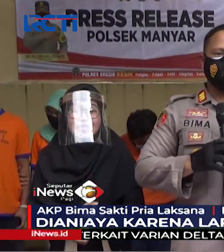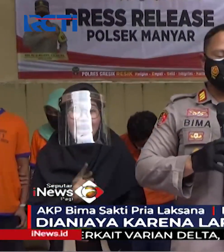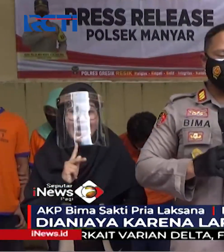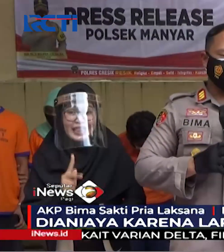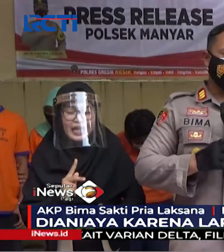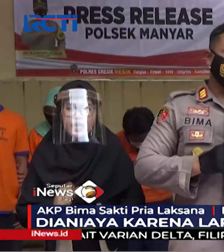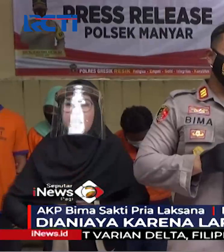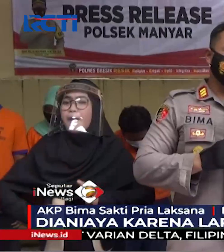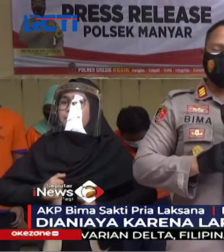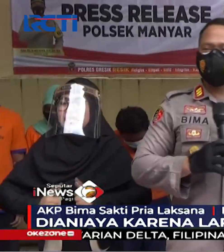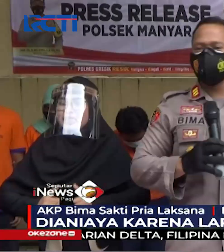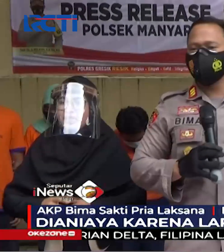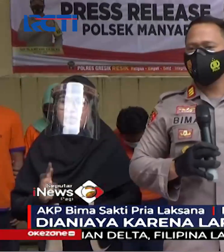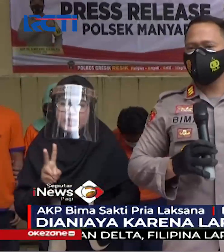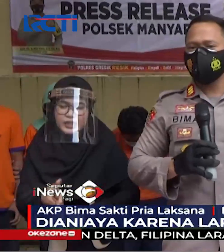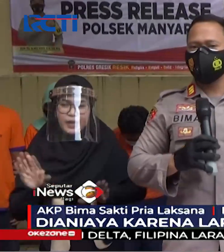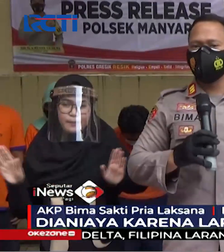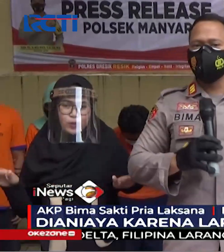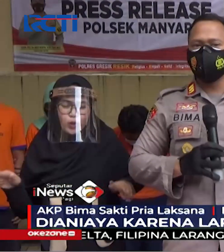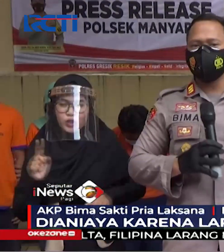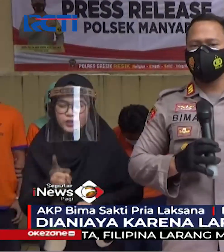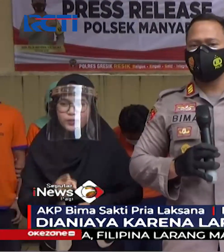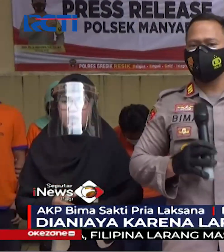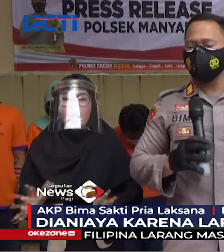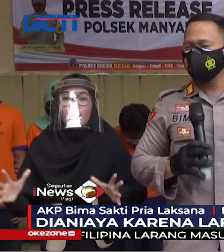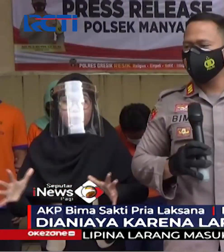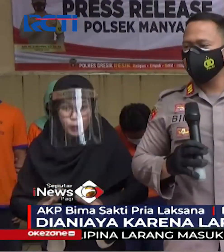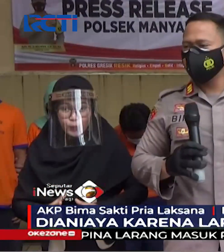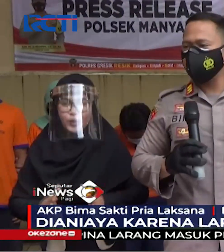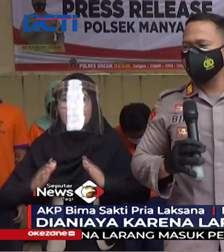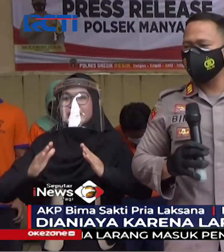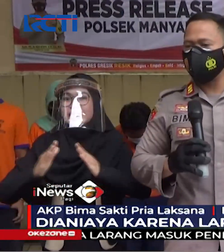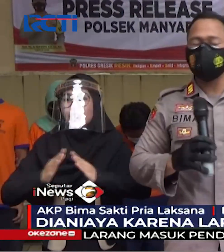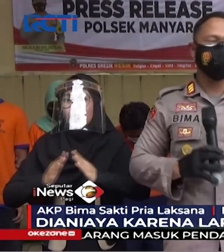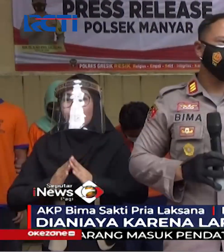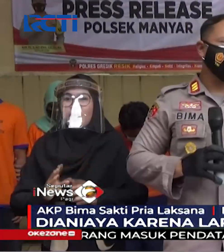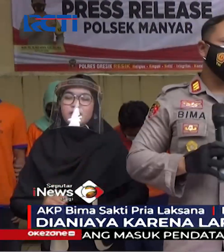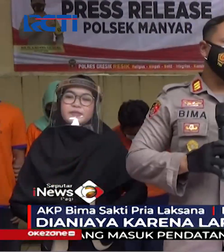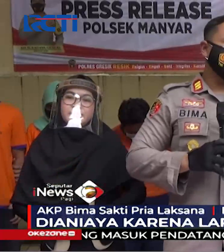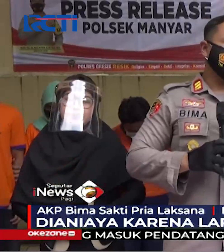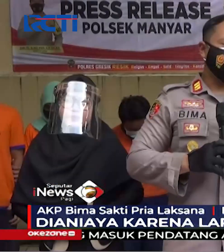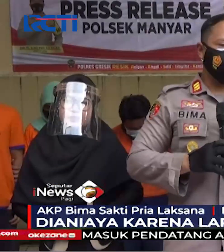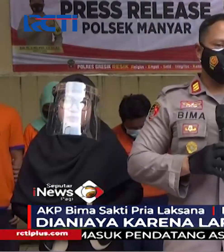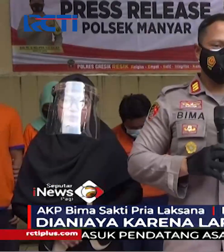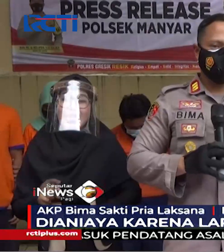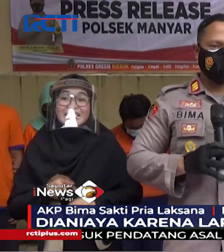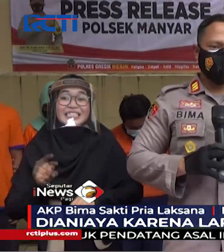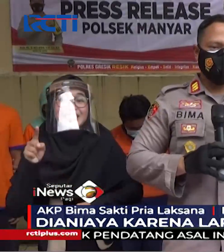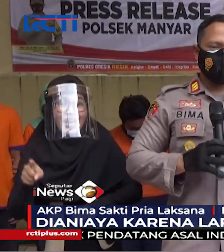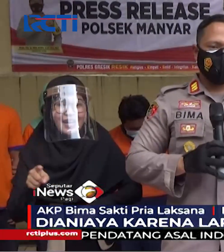bisa kita katakan yang bekerja di gantangan burung tersebut masih berkumpul di salah satu rumah milik pelaku. Di sana